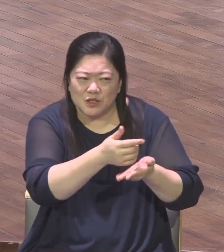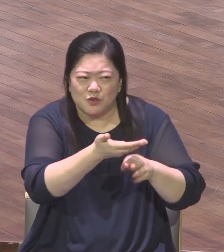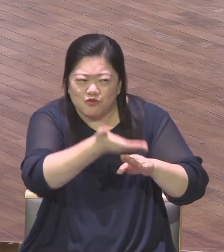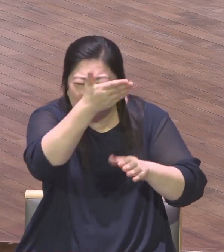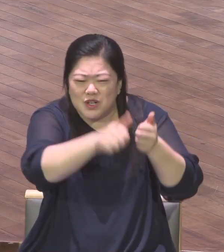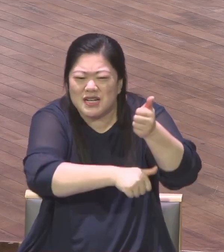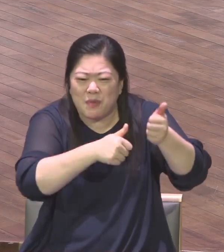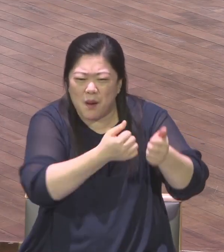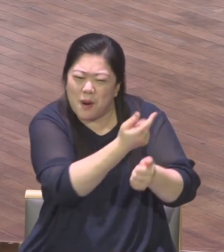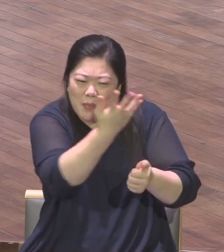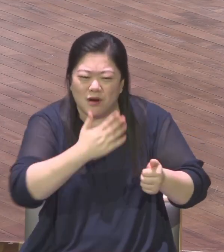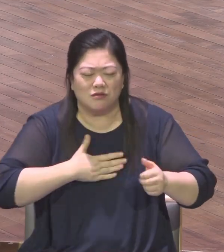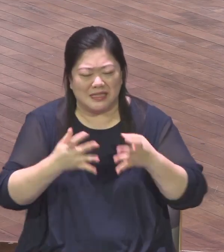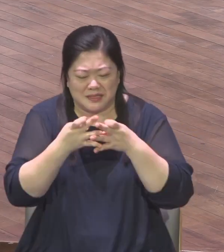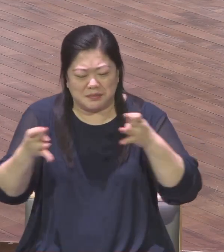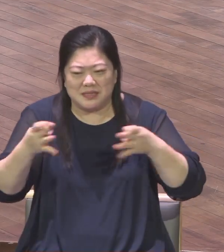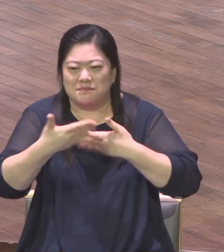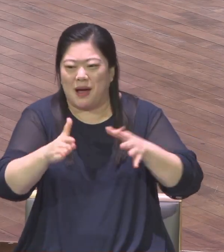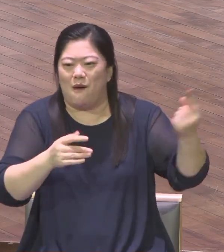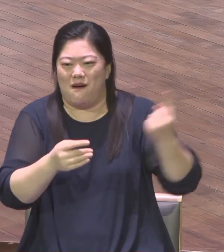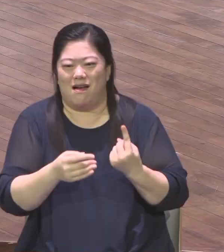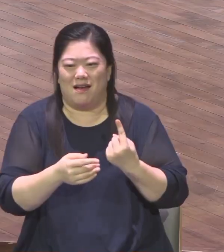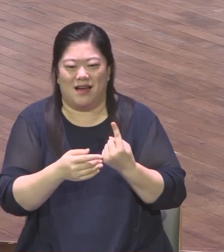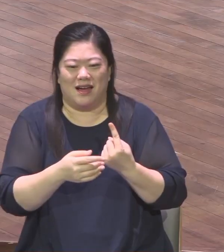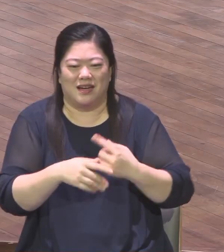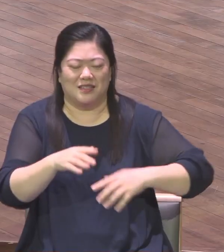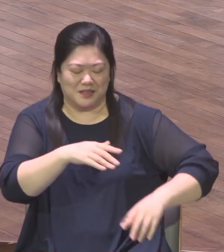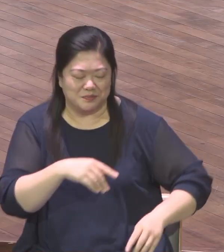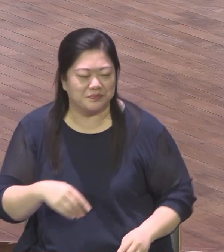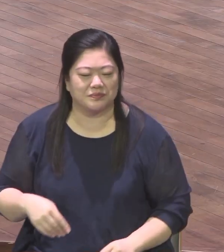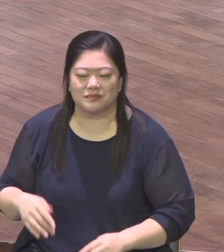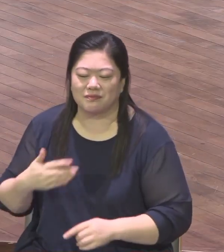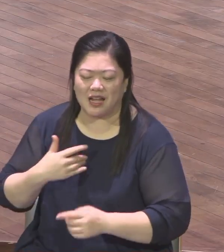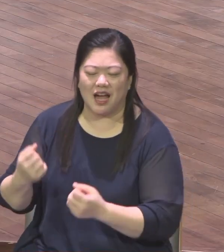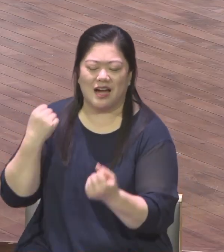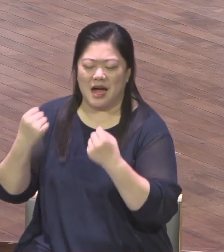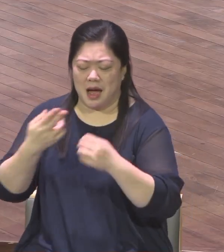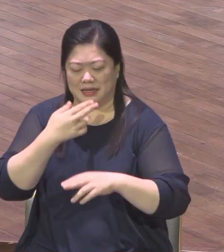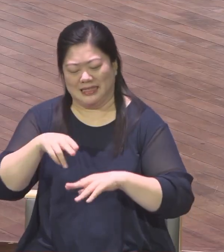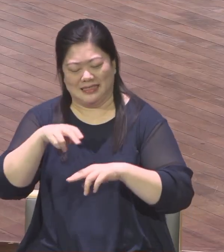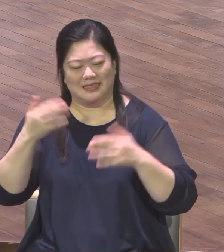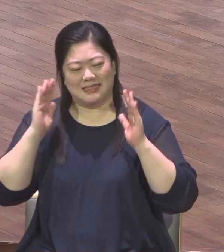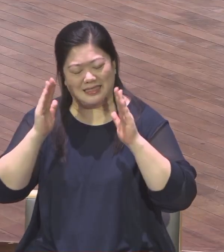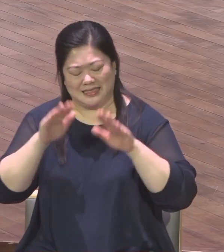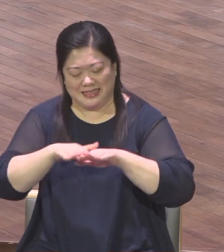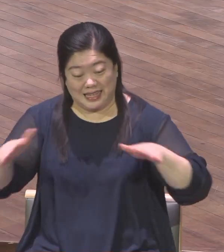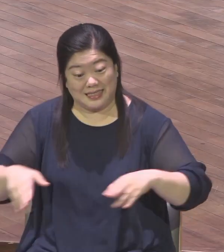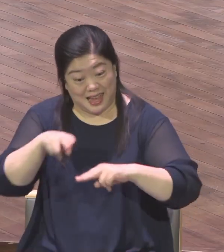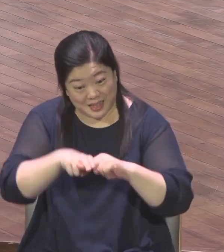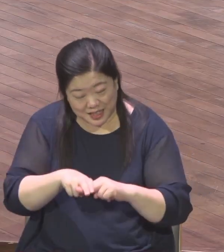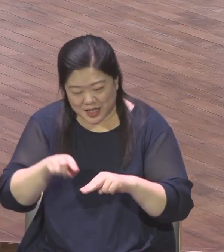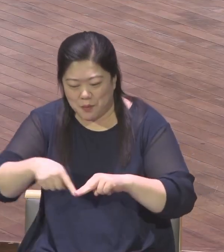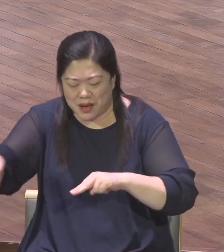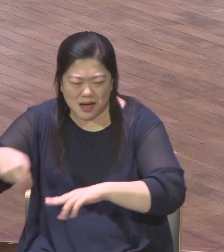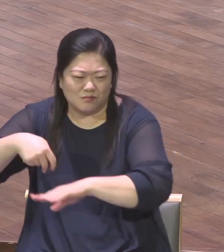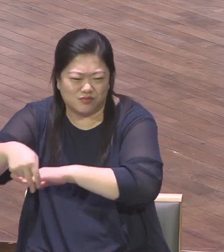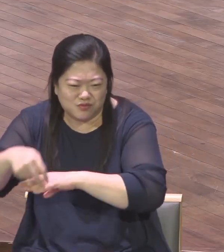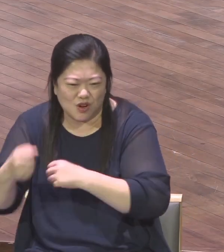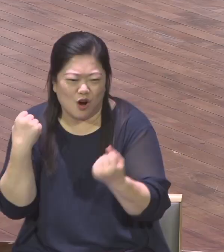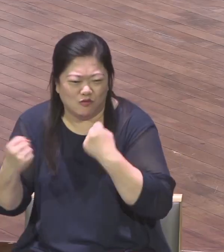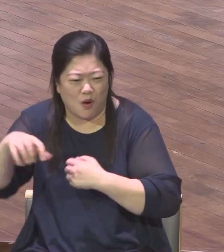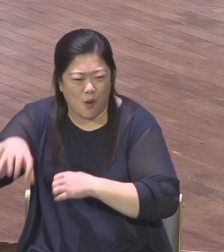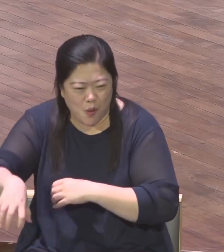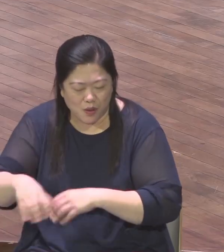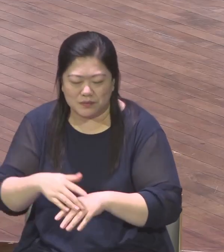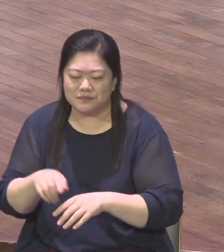그래 뭐 좀 온 집에 넥타이 몇 개 가져가세요. 넥타이 이게 이쪽 거는 명품이니까